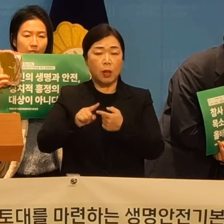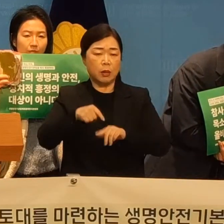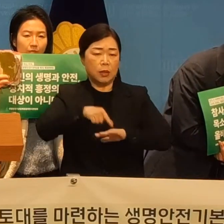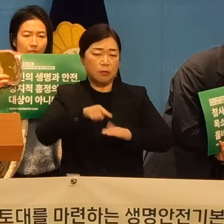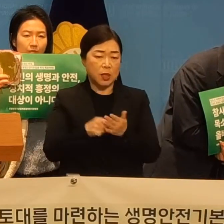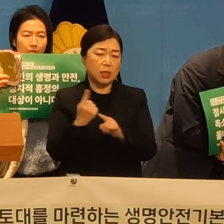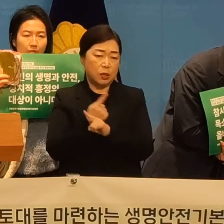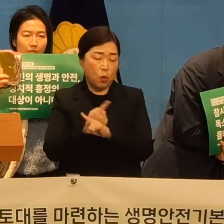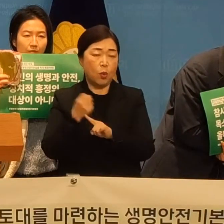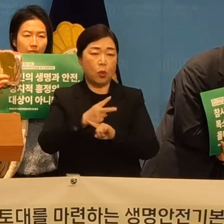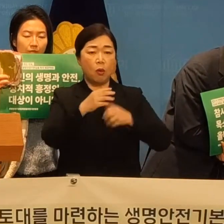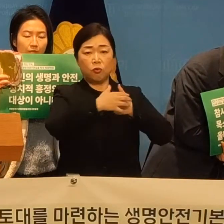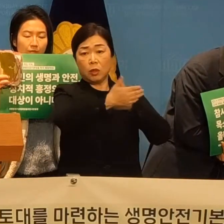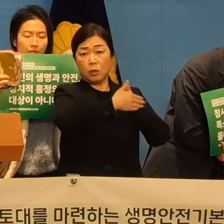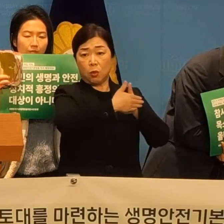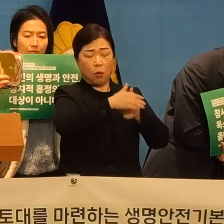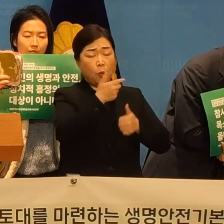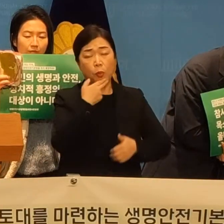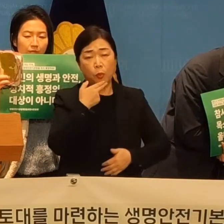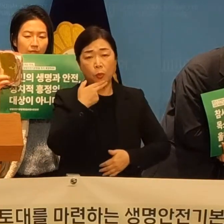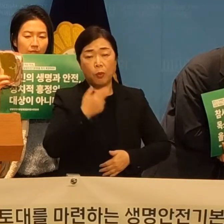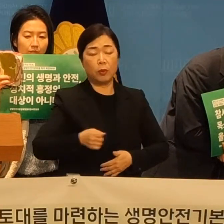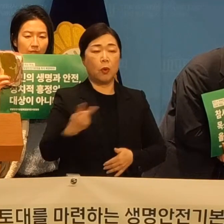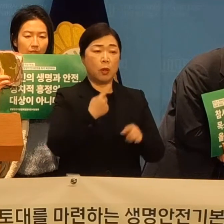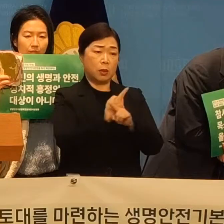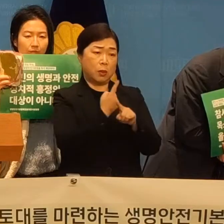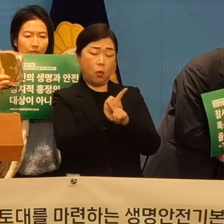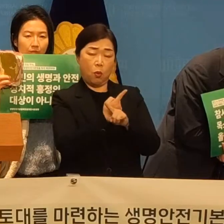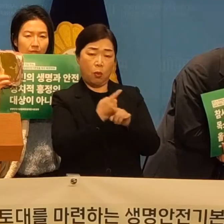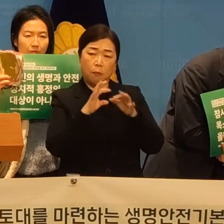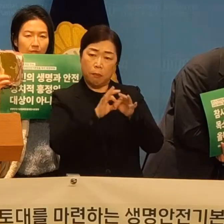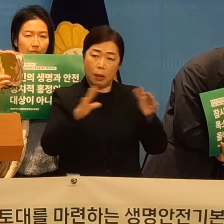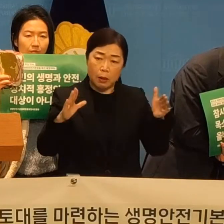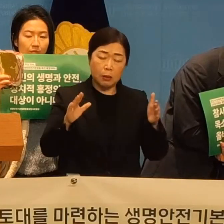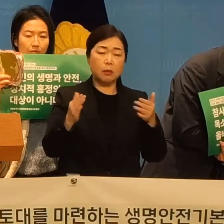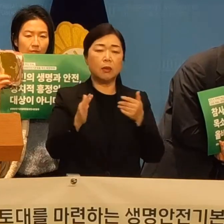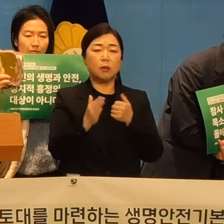지원은 부재했고 치료 대상에 해당되지 않아 개인적으로